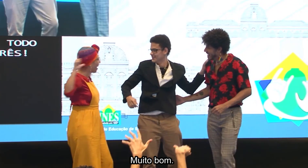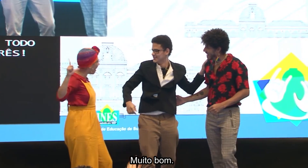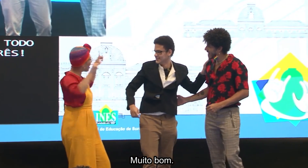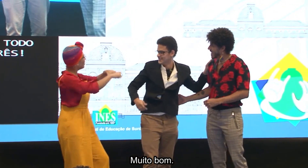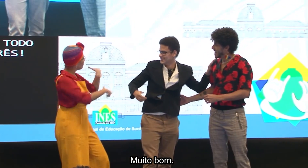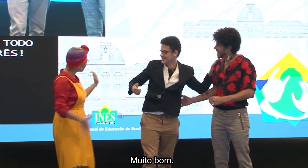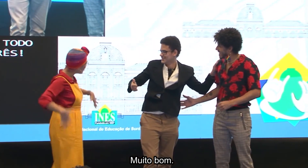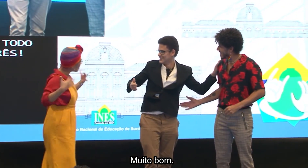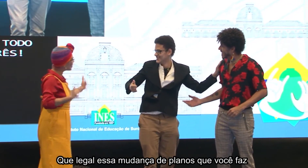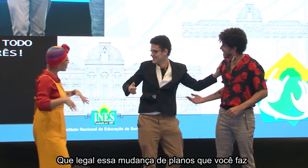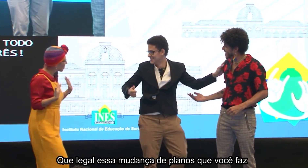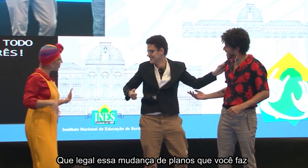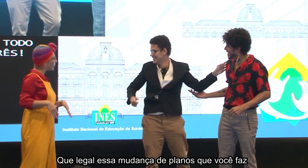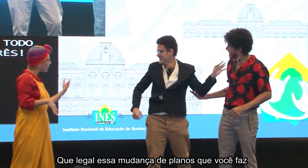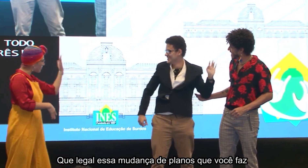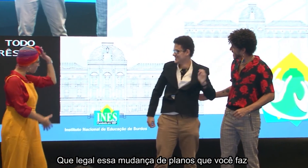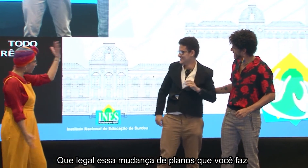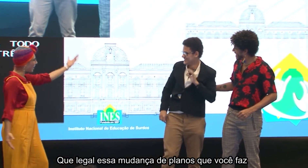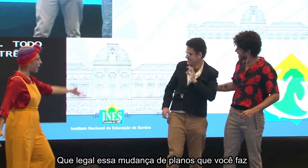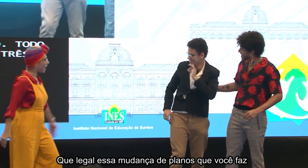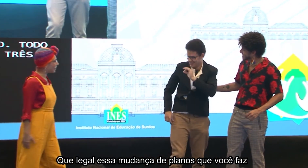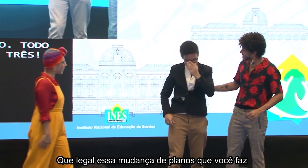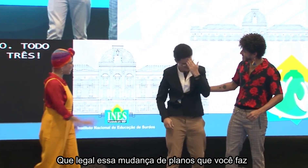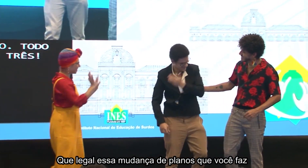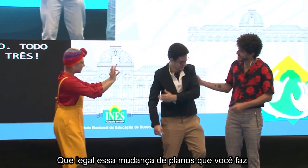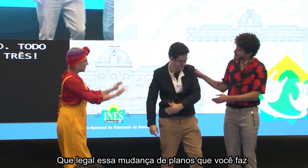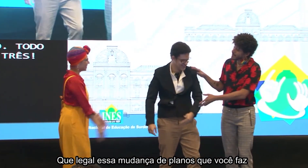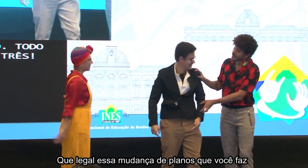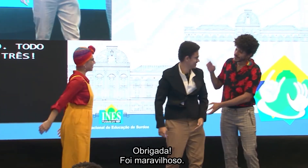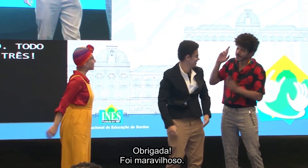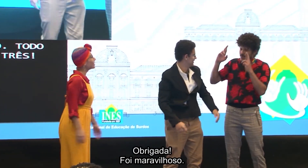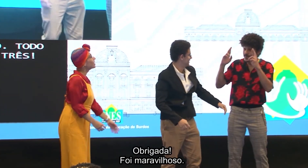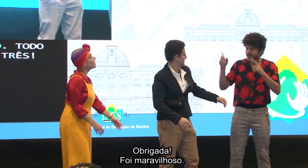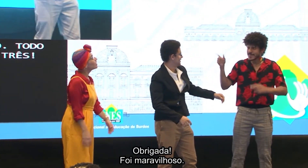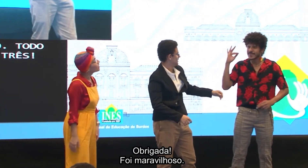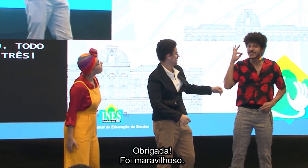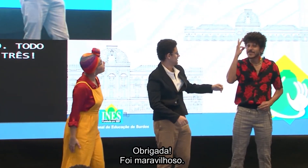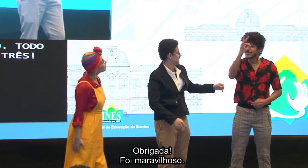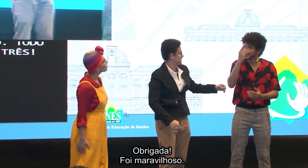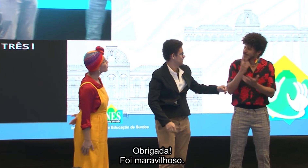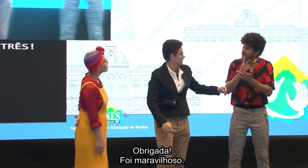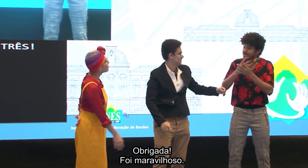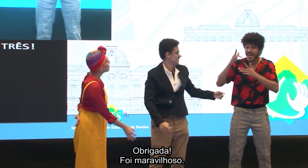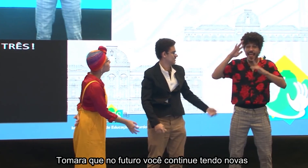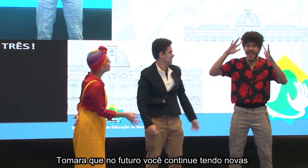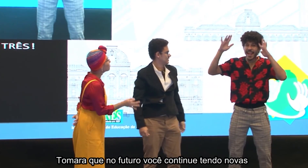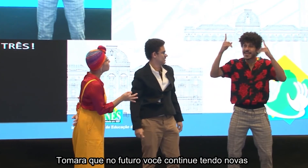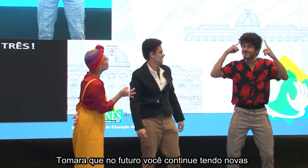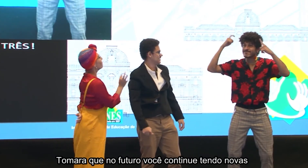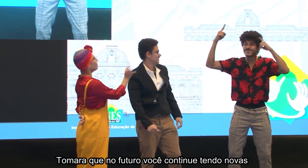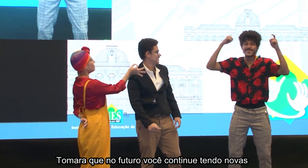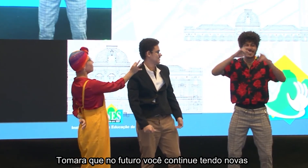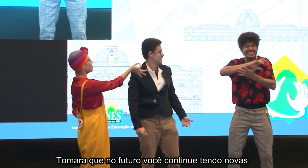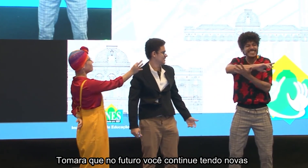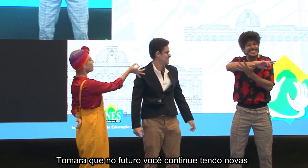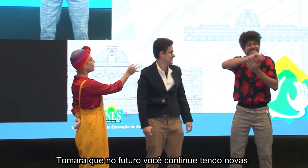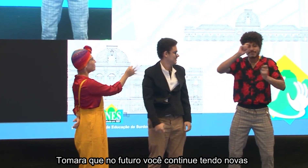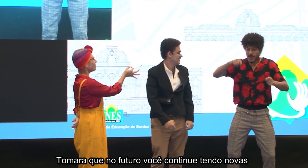Muito bom! Que legal essa mudança de planos que você faz. Ah, Ficou obrigado. maravilhoso. Tomara que no futuro você continue tendo